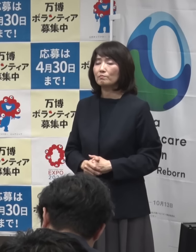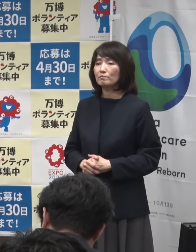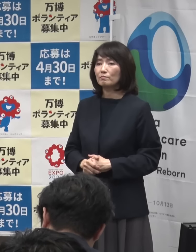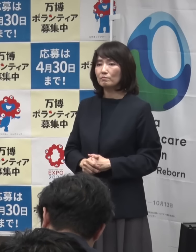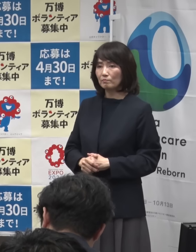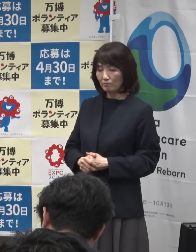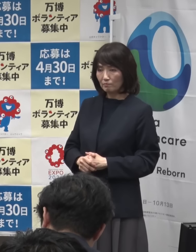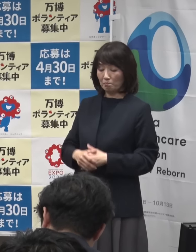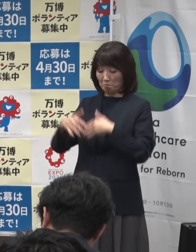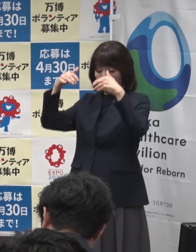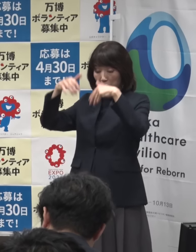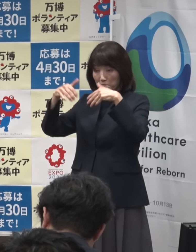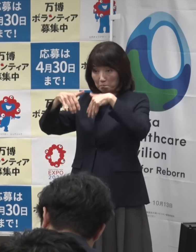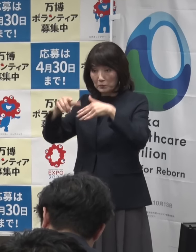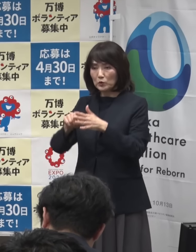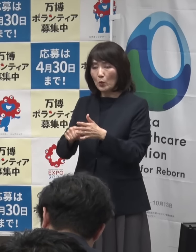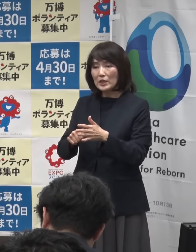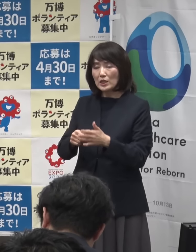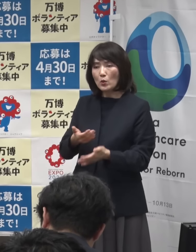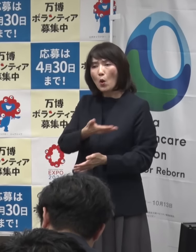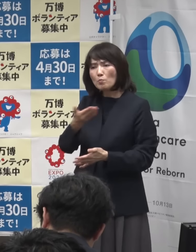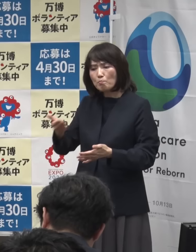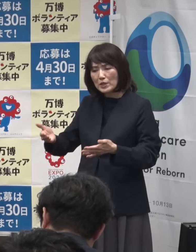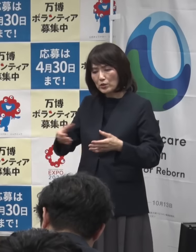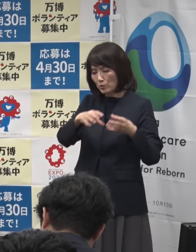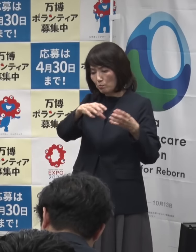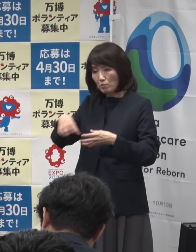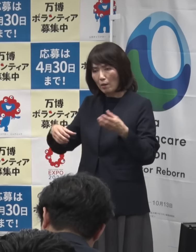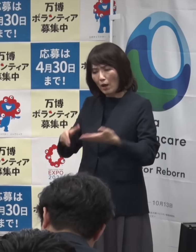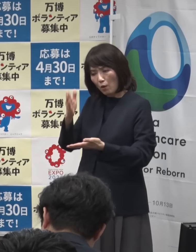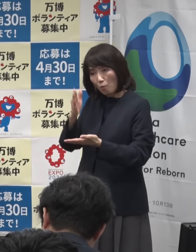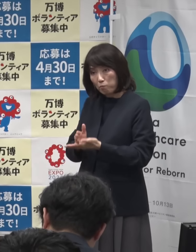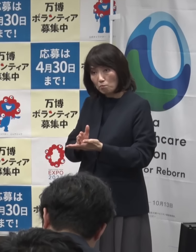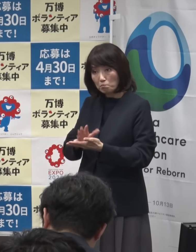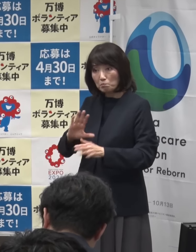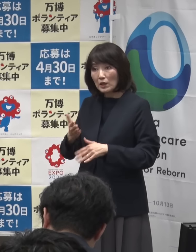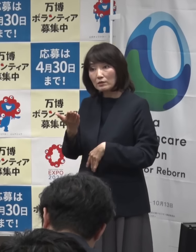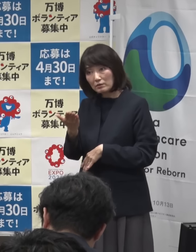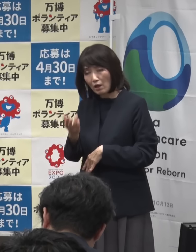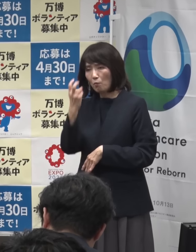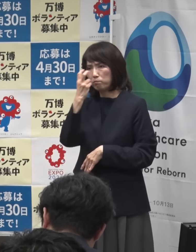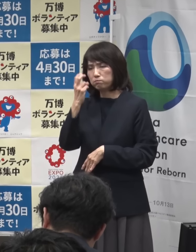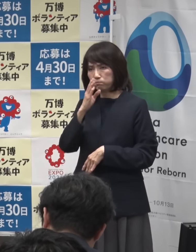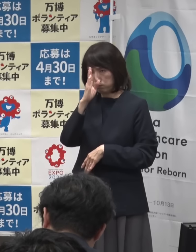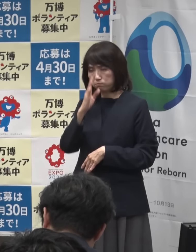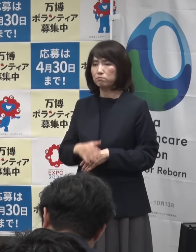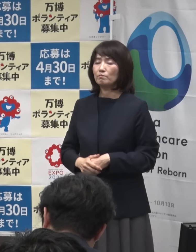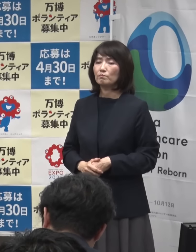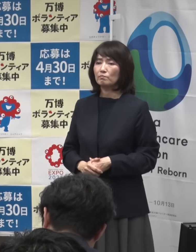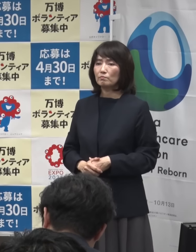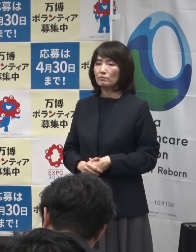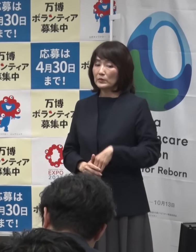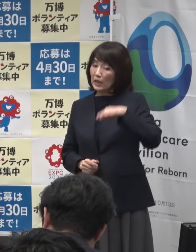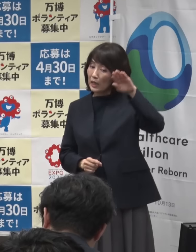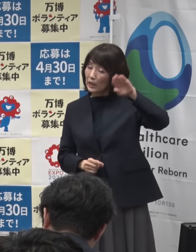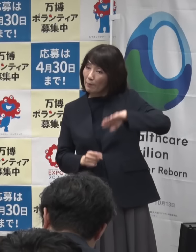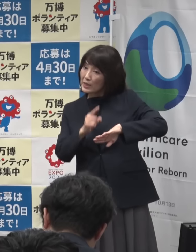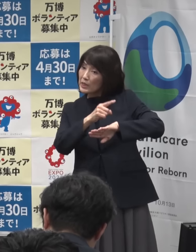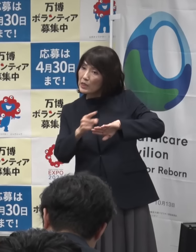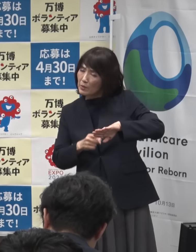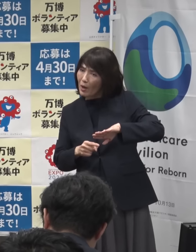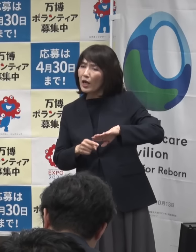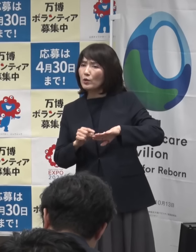降雨時にはその排水施設の水の流れが止まっていませんか、このあたりをぜひチェックしていただきたいと思います。そして擁壁にひび割れがあ